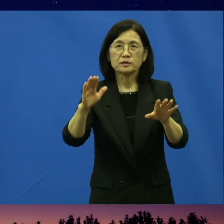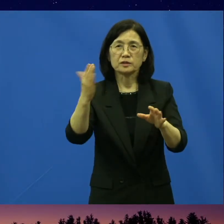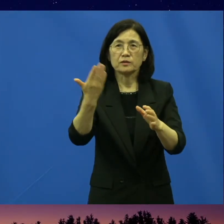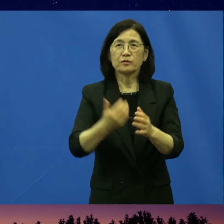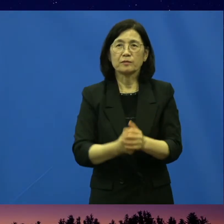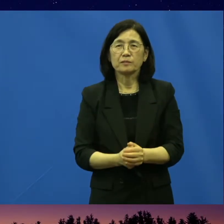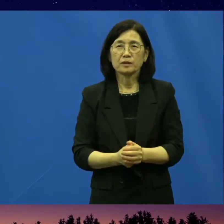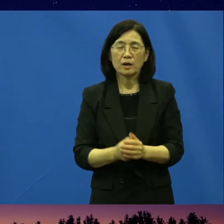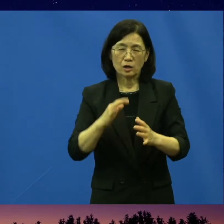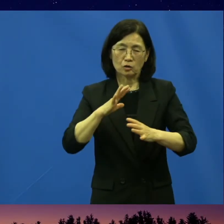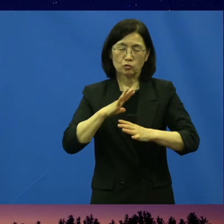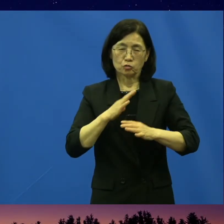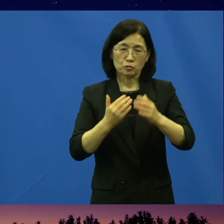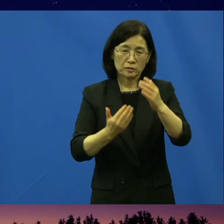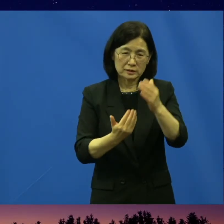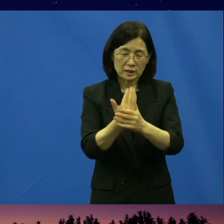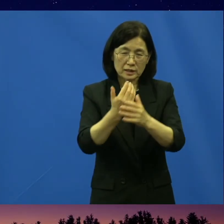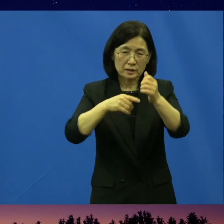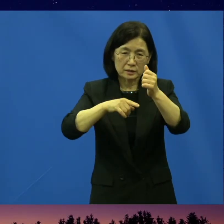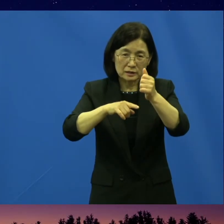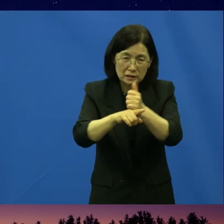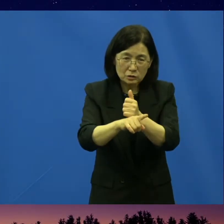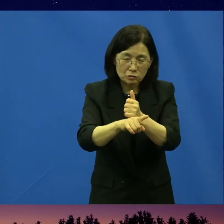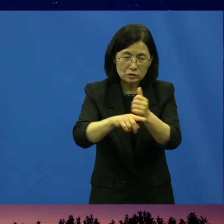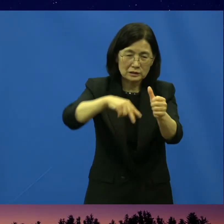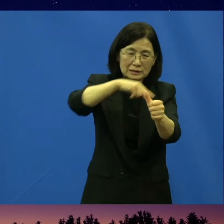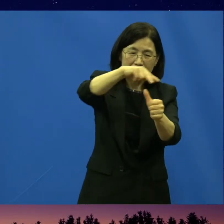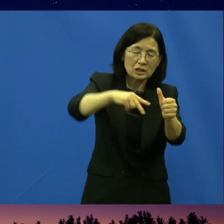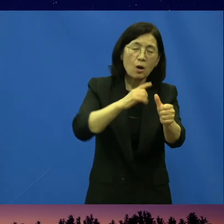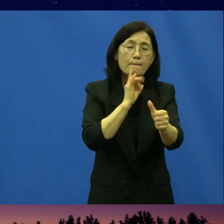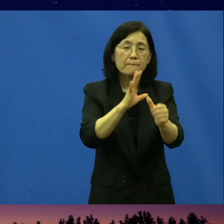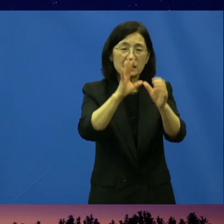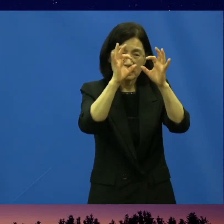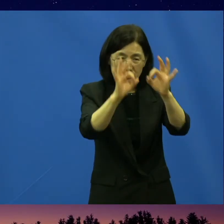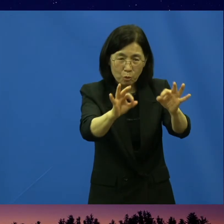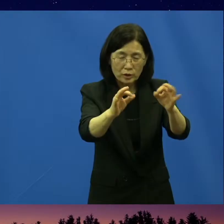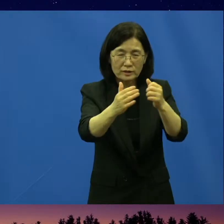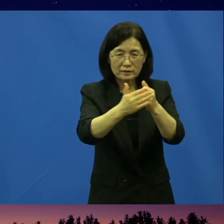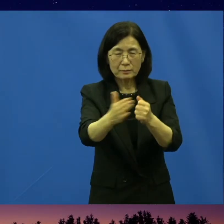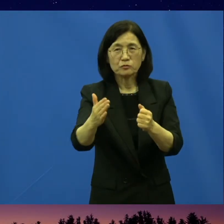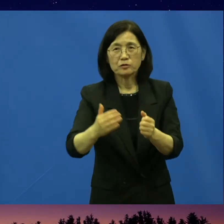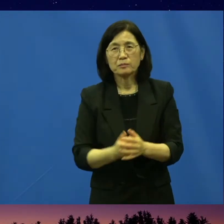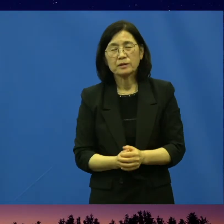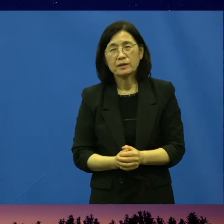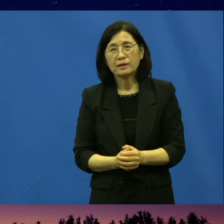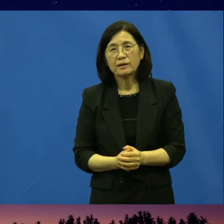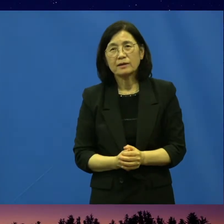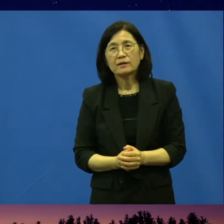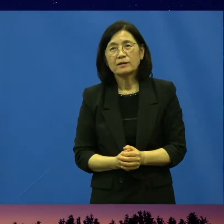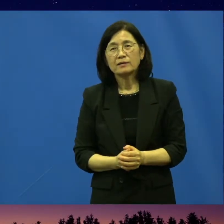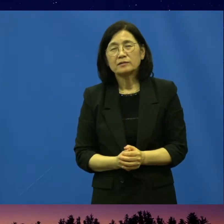원수들이 막강해 보이고 그러면 나는 작아 보이고, 이게 두려움이 가져오는 부정적인 측면입니다.